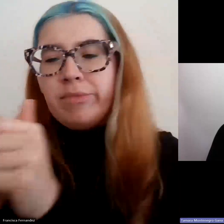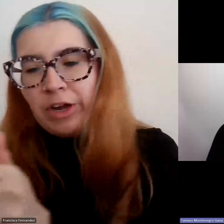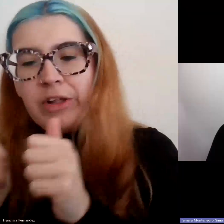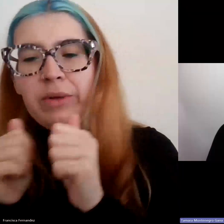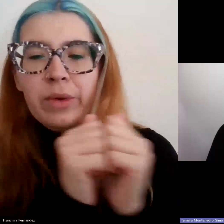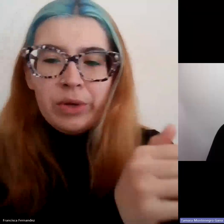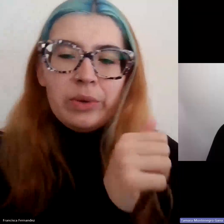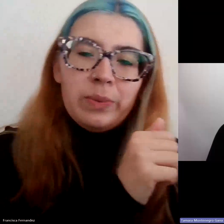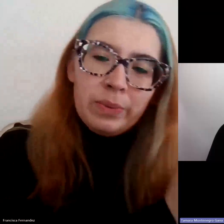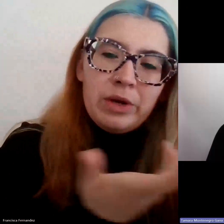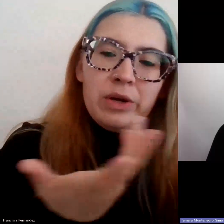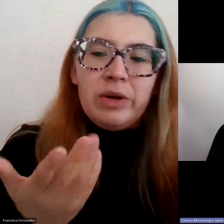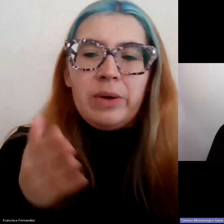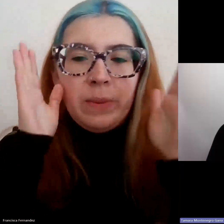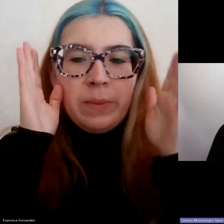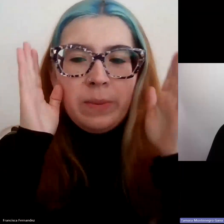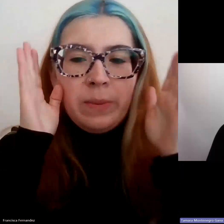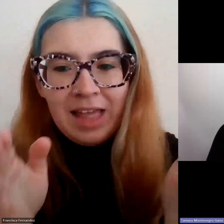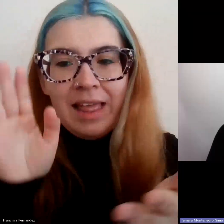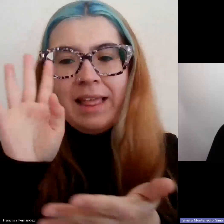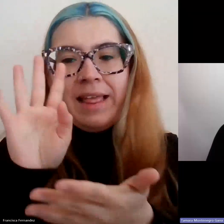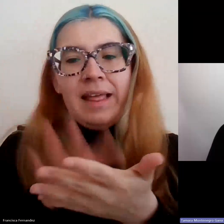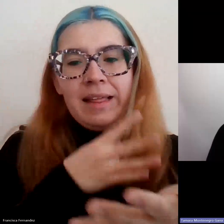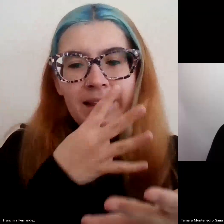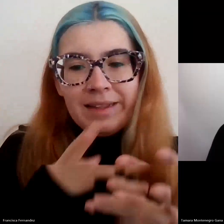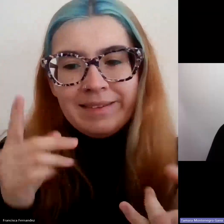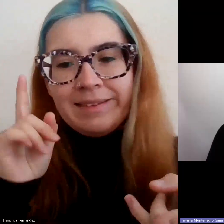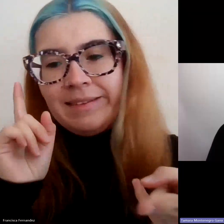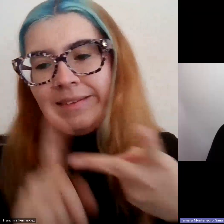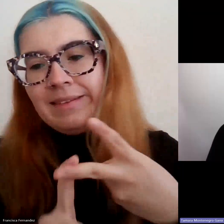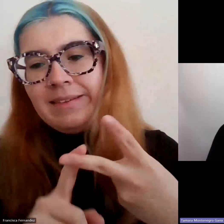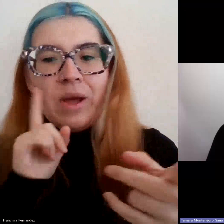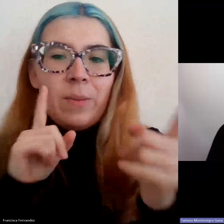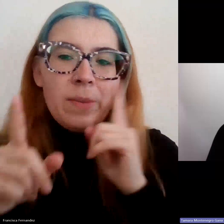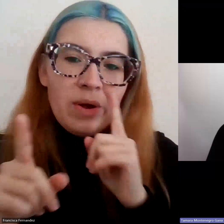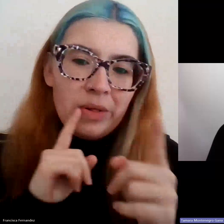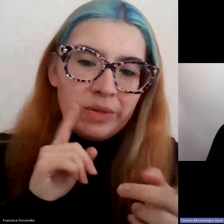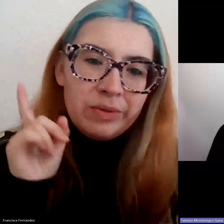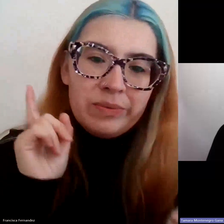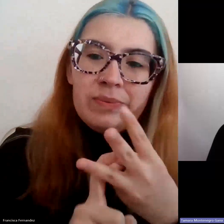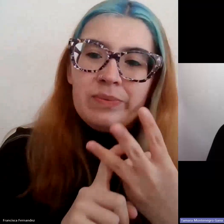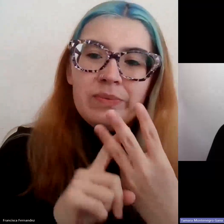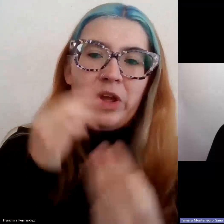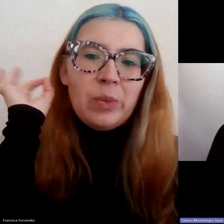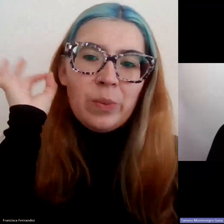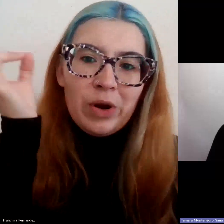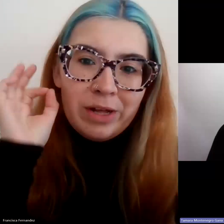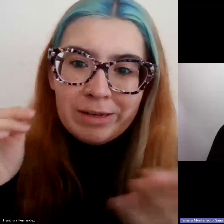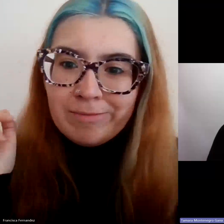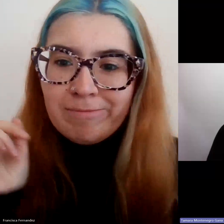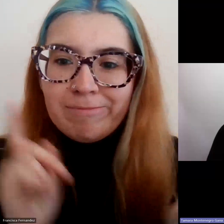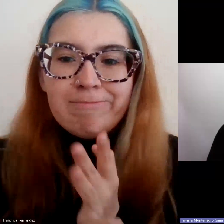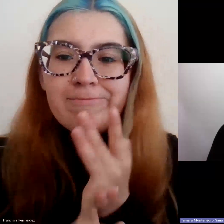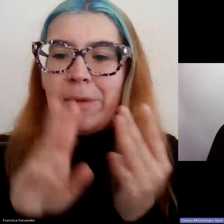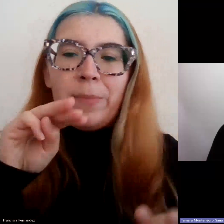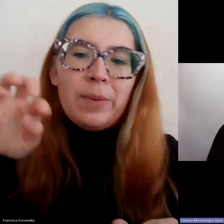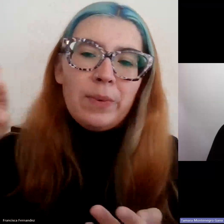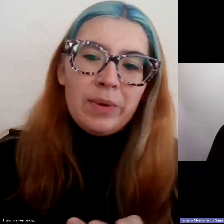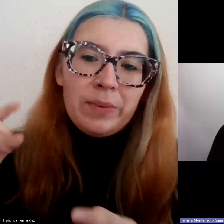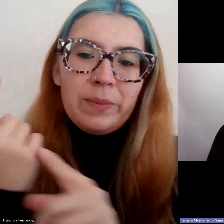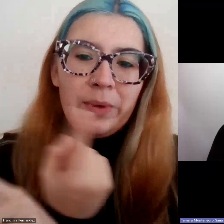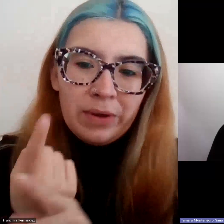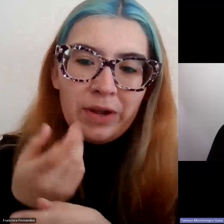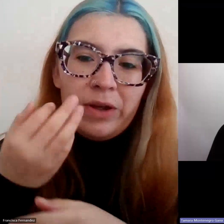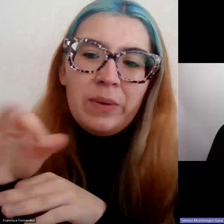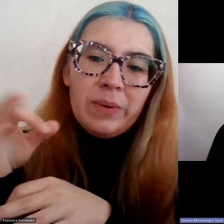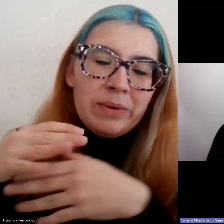Como coeducadores siempre estamos dándole el apoyo necesario y atentos a ellos en distintas actividades, en distintas